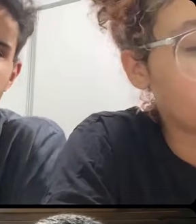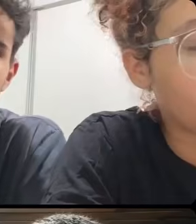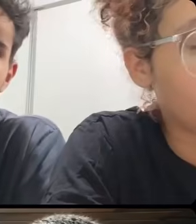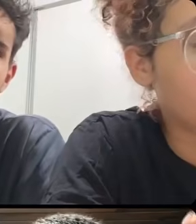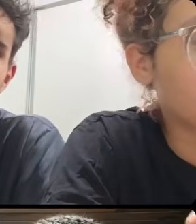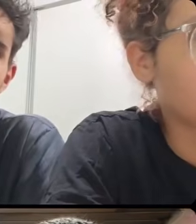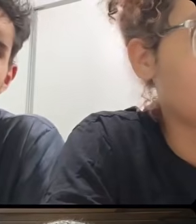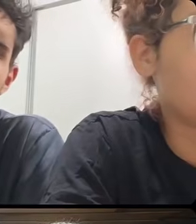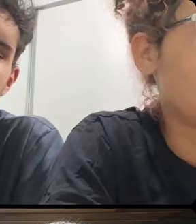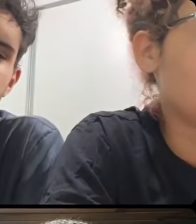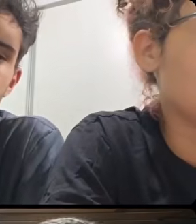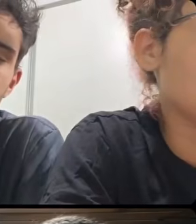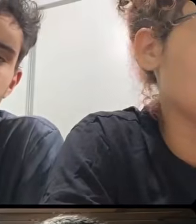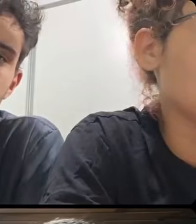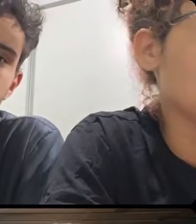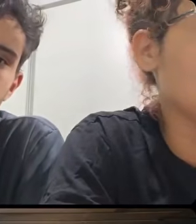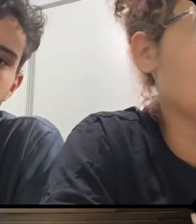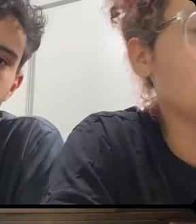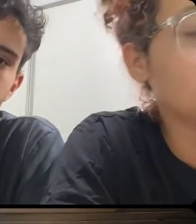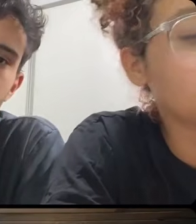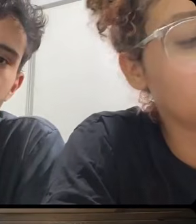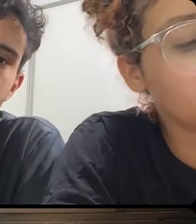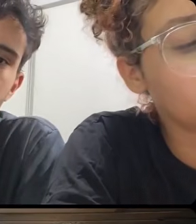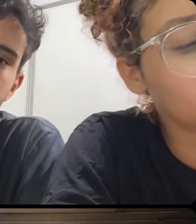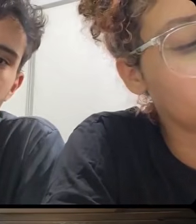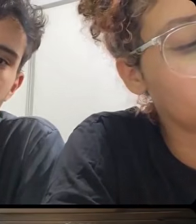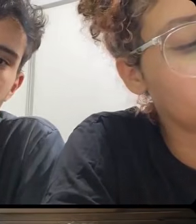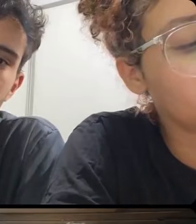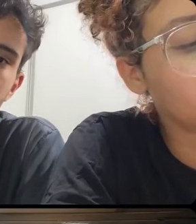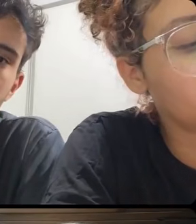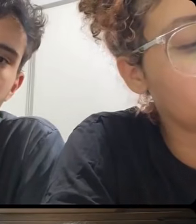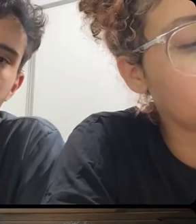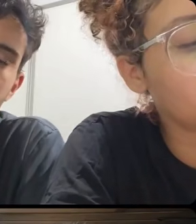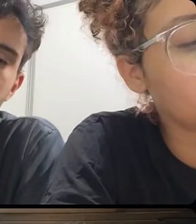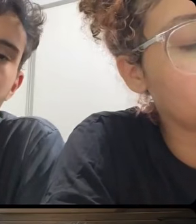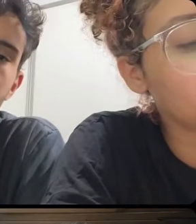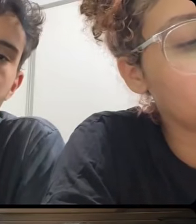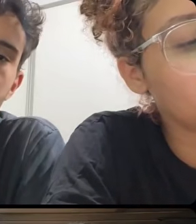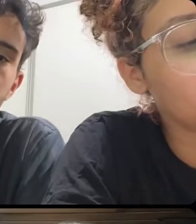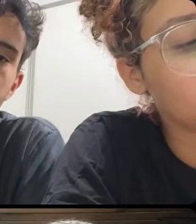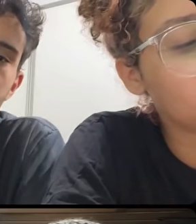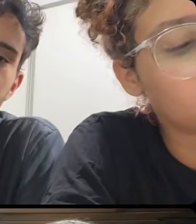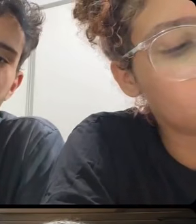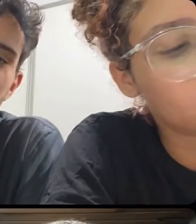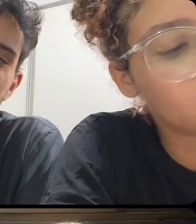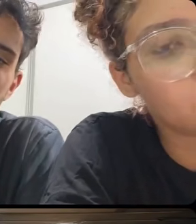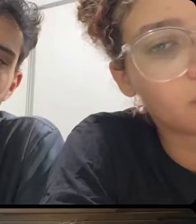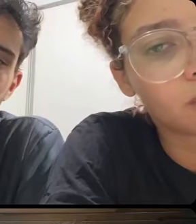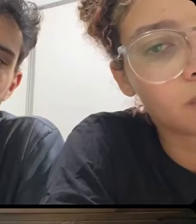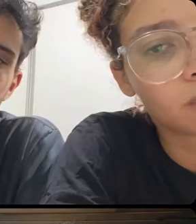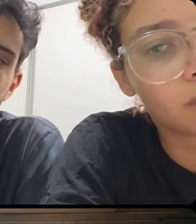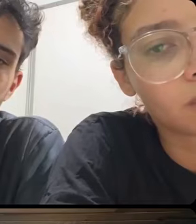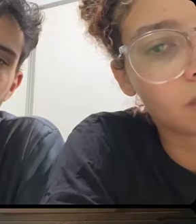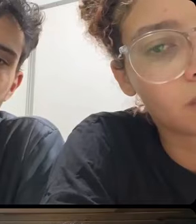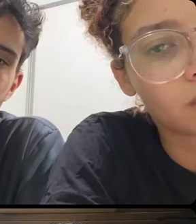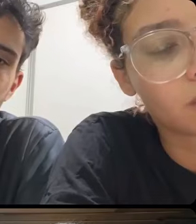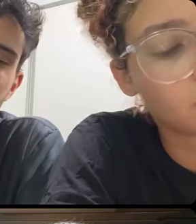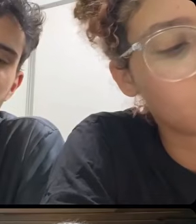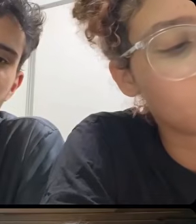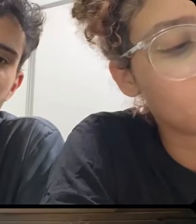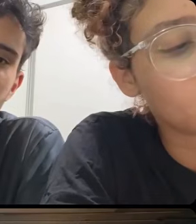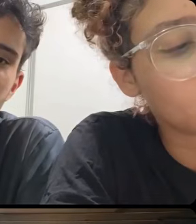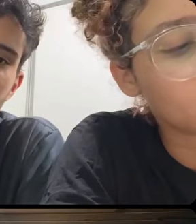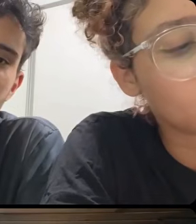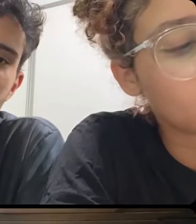ter uma família, e essa é a mentalidade do cristão, diferente do mundo. No mundo é só de ficar, o mundo é só tu conhecer e conhecer. Mas o